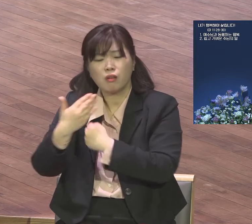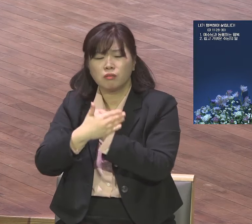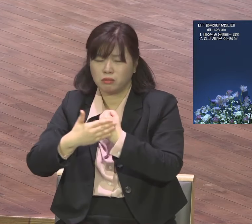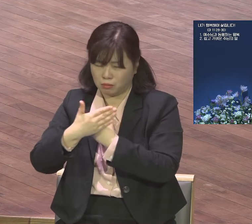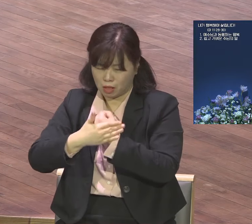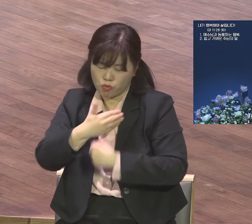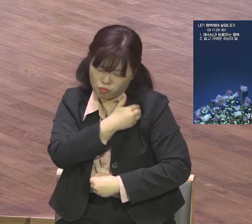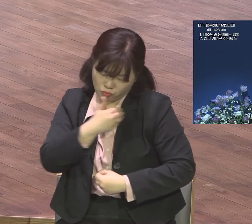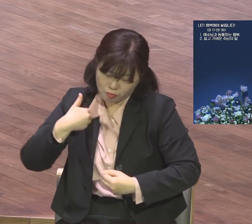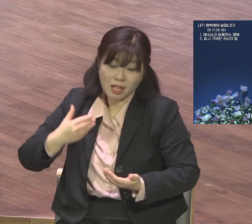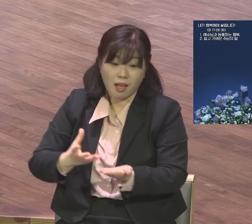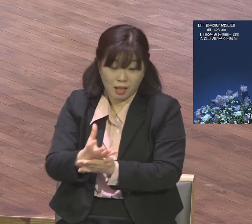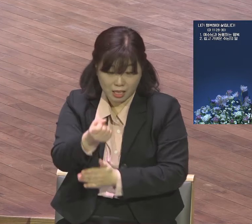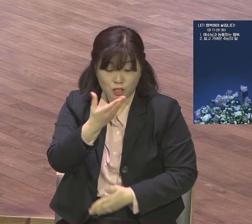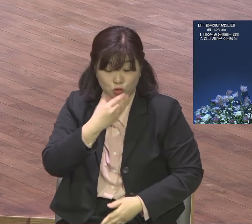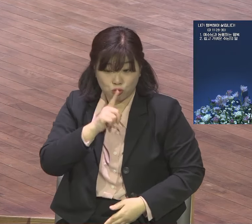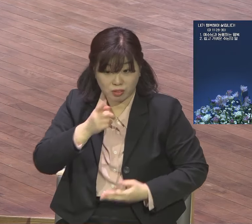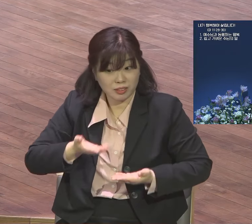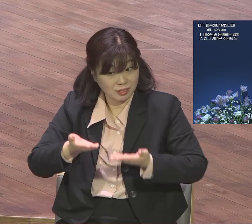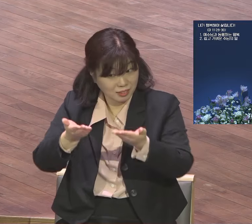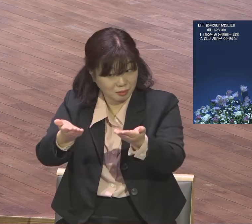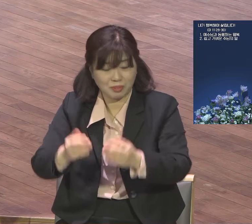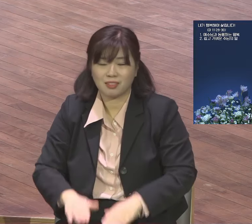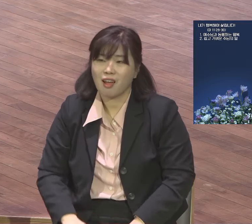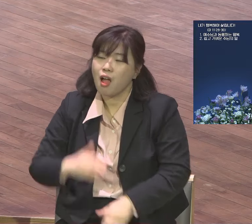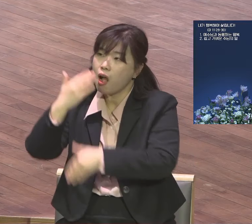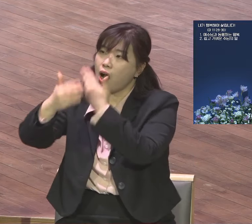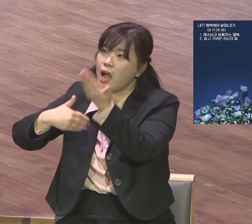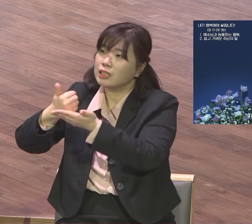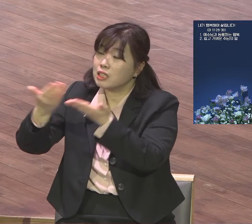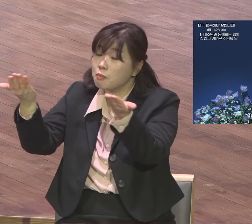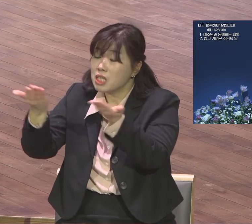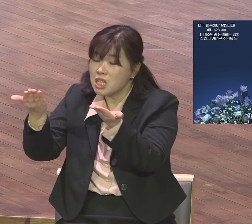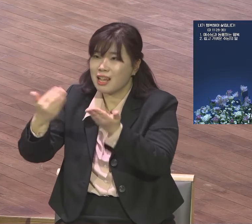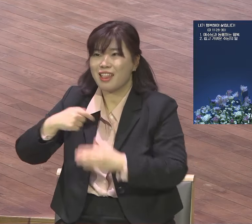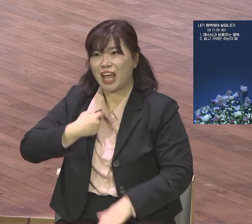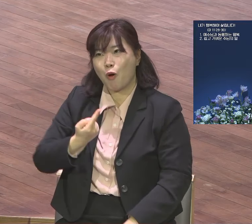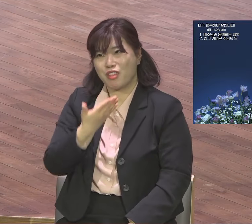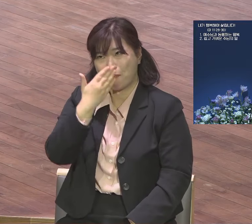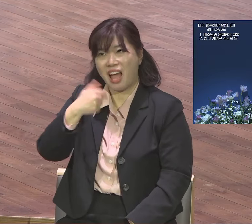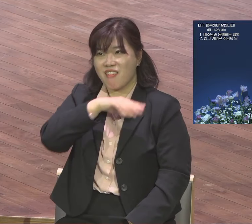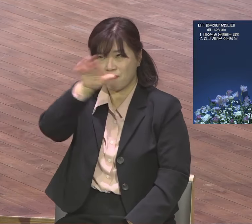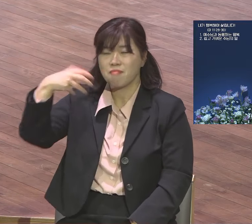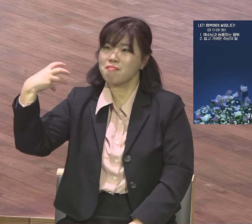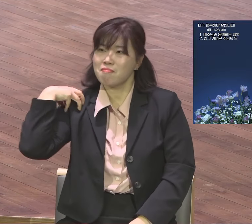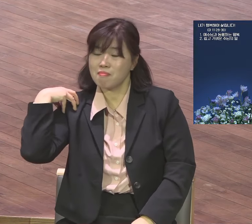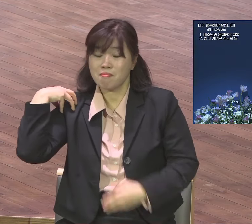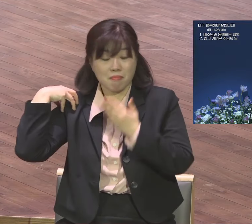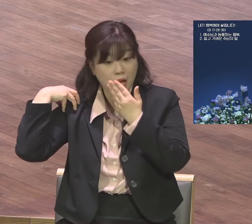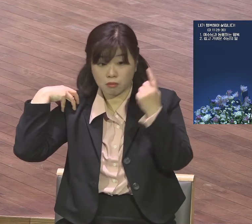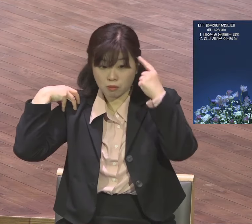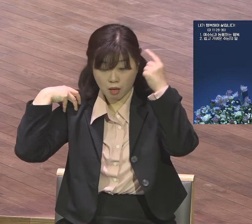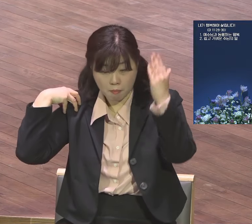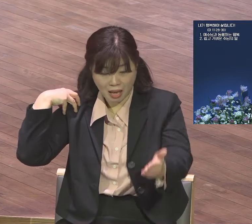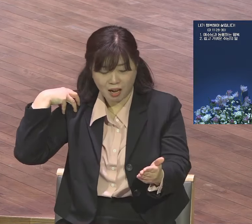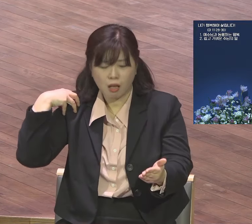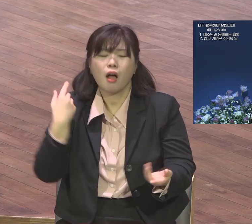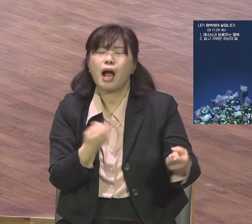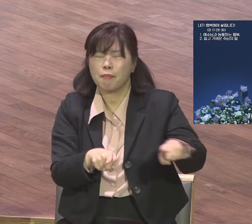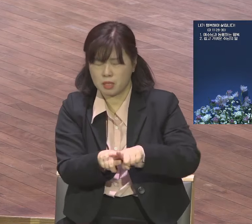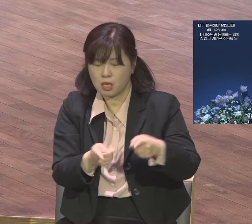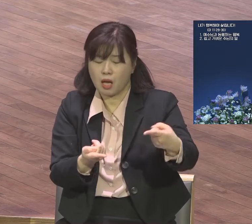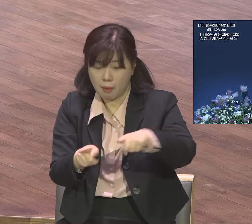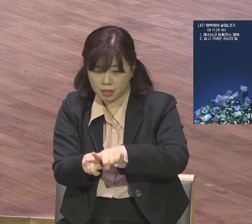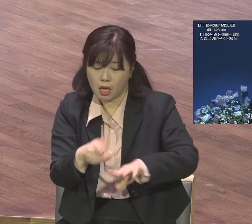믿습니다. 하나님의 일은 함께 하는 것입니다. 주님과 함께 지는 그 멍에와 짐은 쉽고